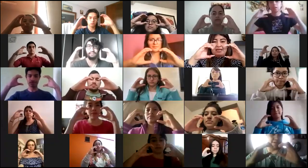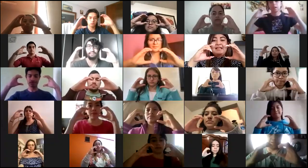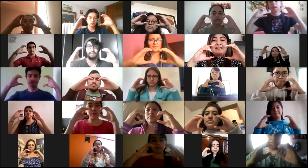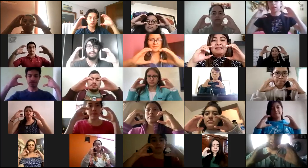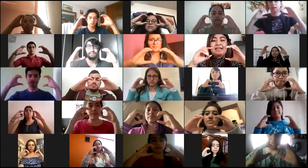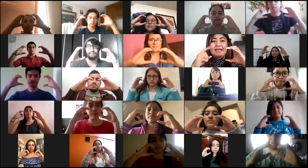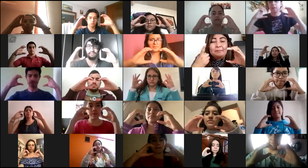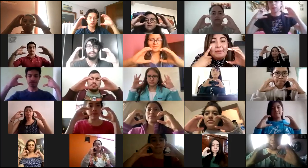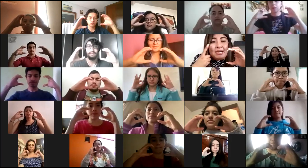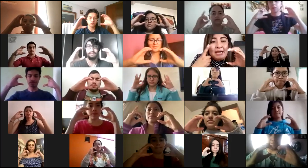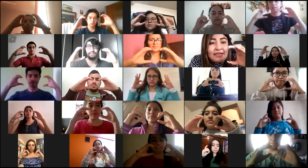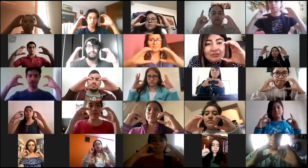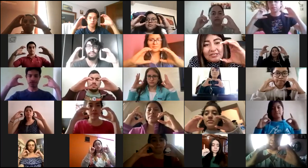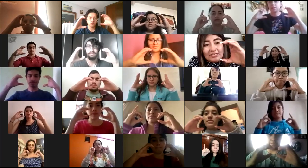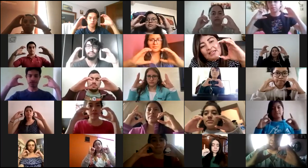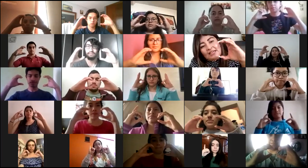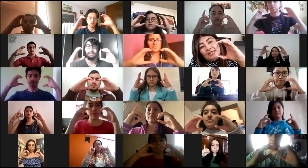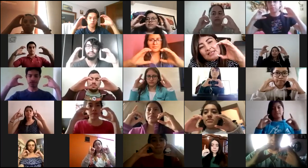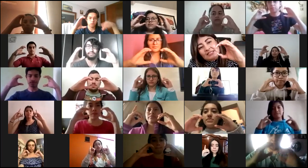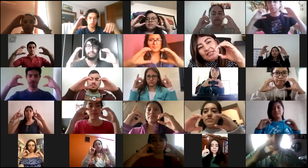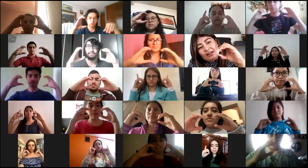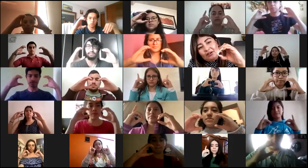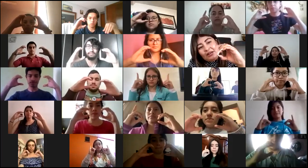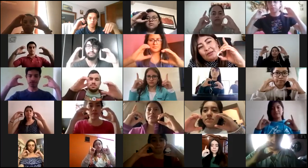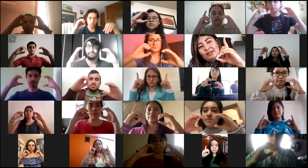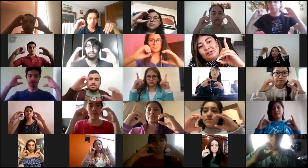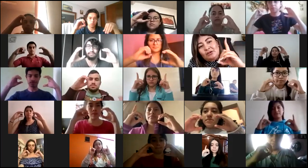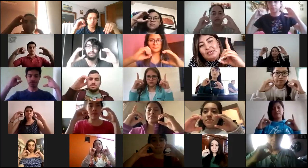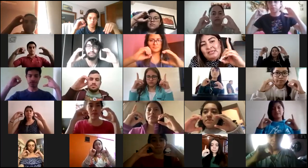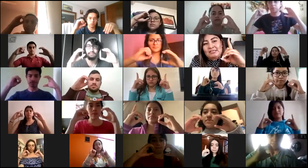D. Para la D, estoy en C. Cierro, levanto, índice.